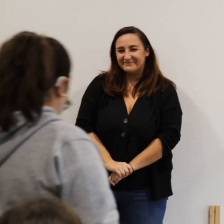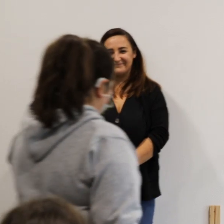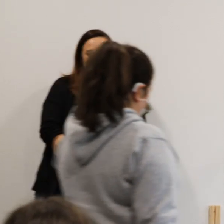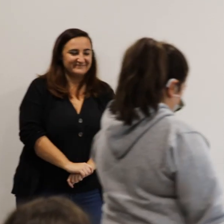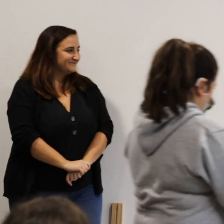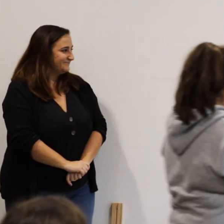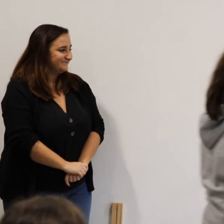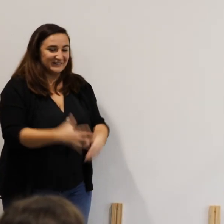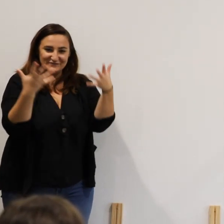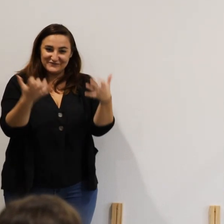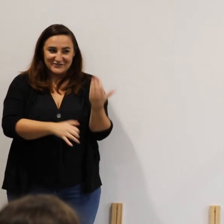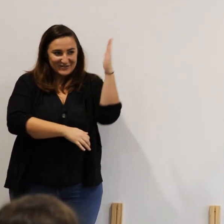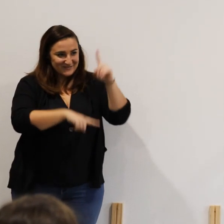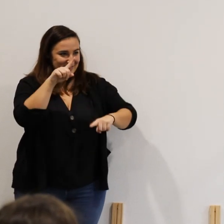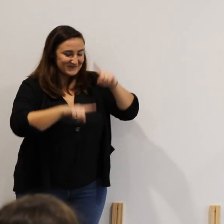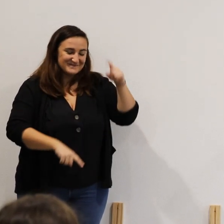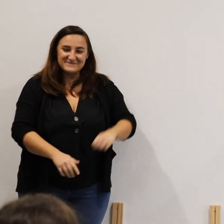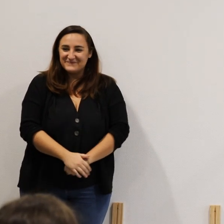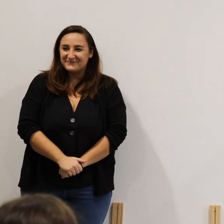je veux. Moi, je veux un autre cadeau.